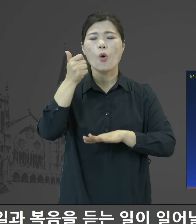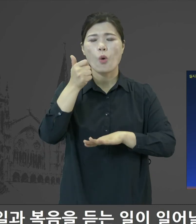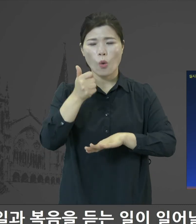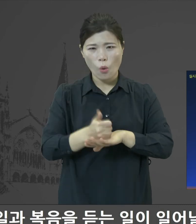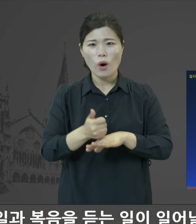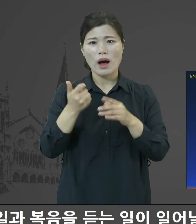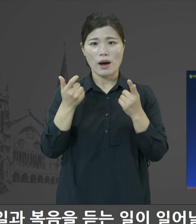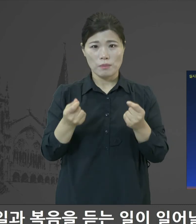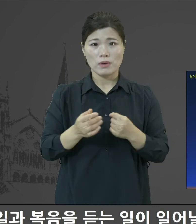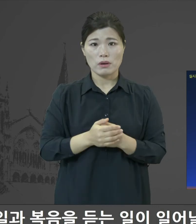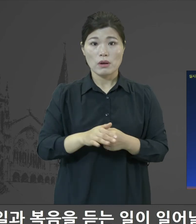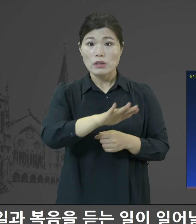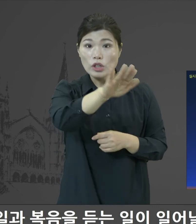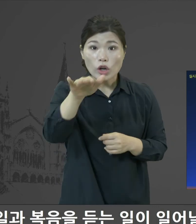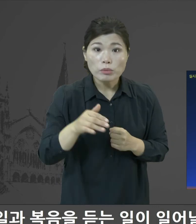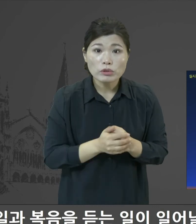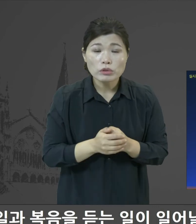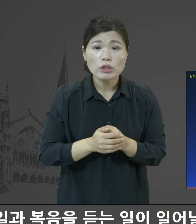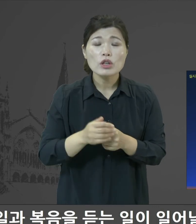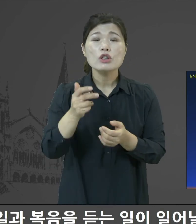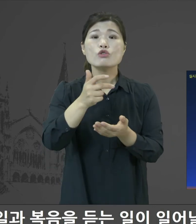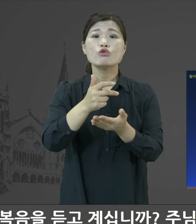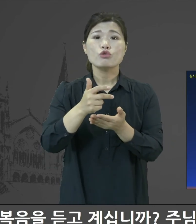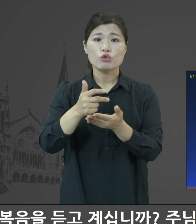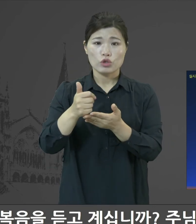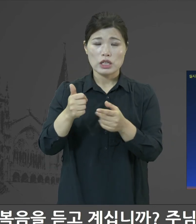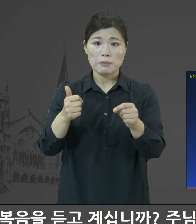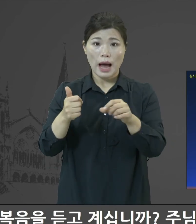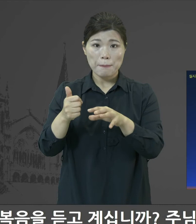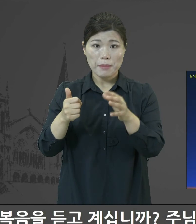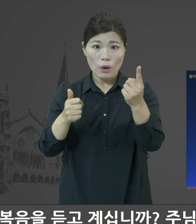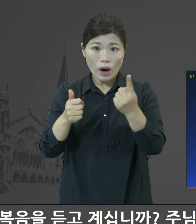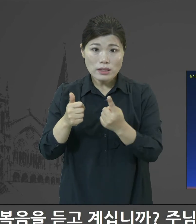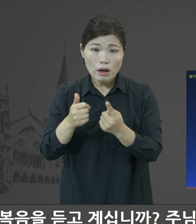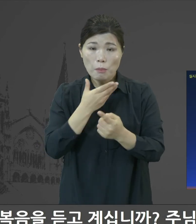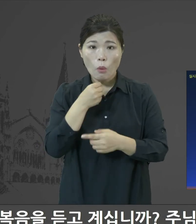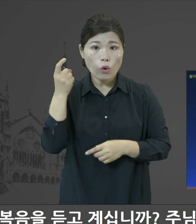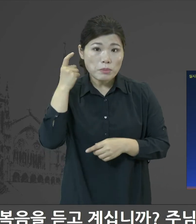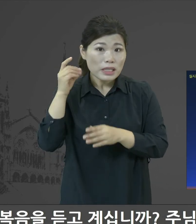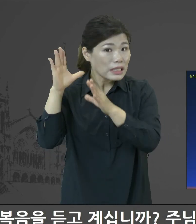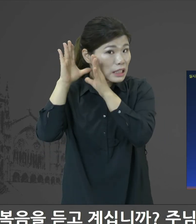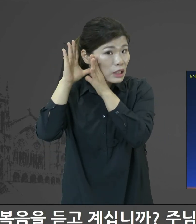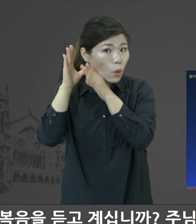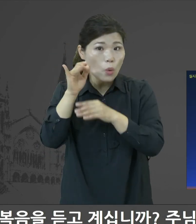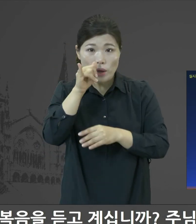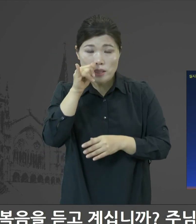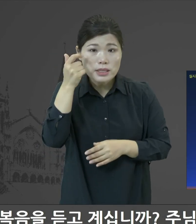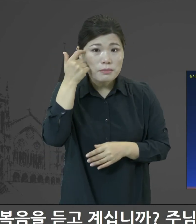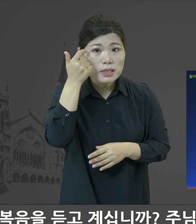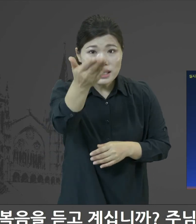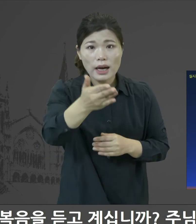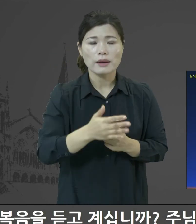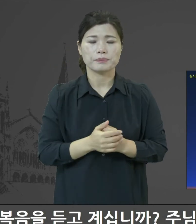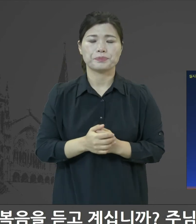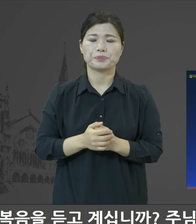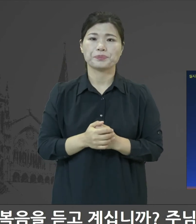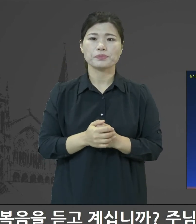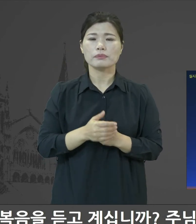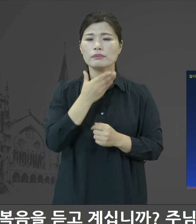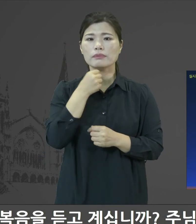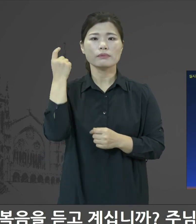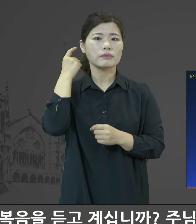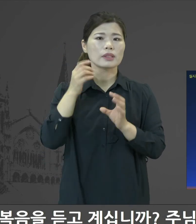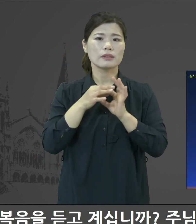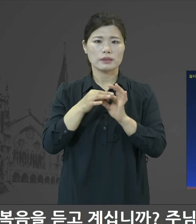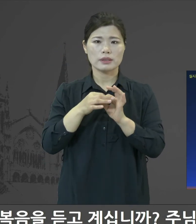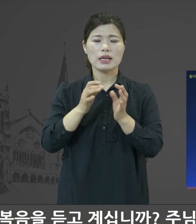계십니까? 여러분, 복음을 들으면 복음을 통해서 예수 그리스도 안에 거하게 되고, 예수